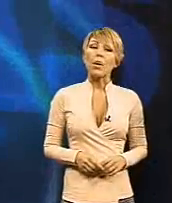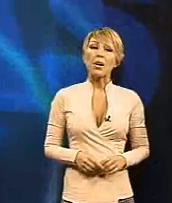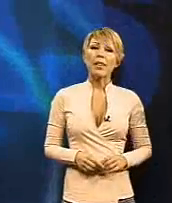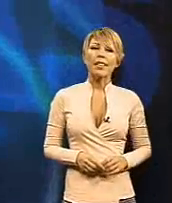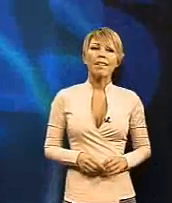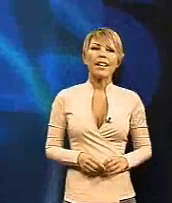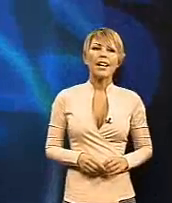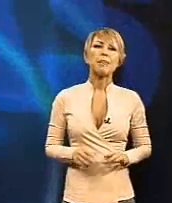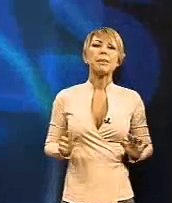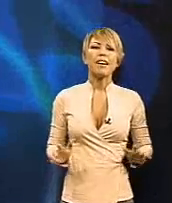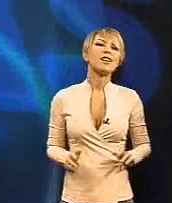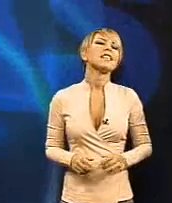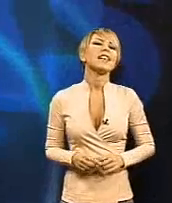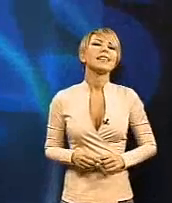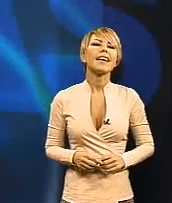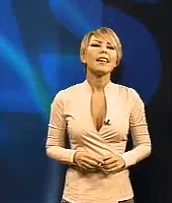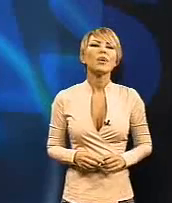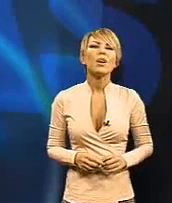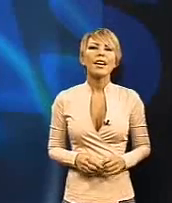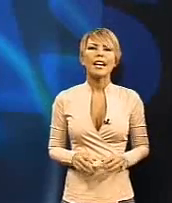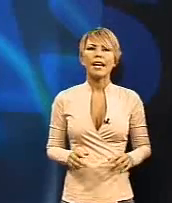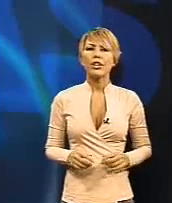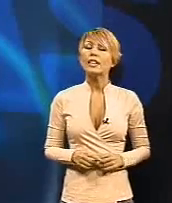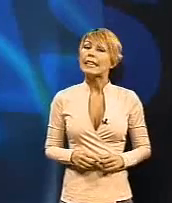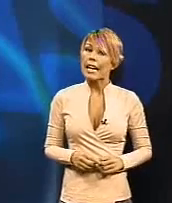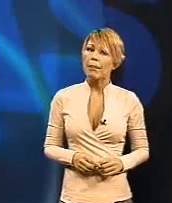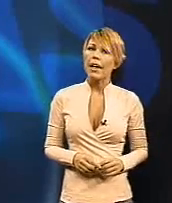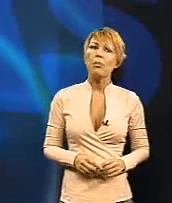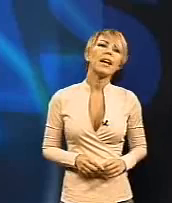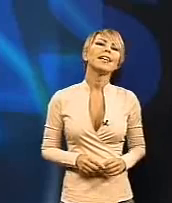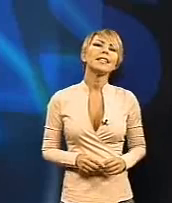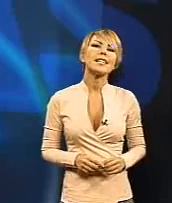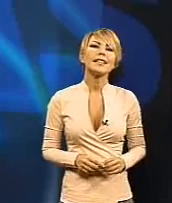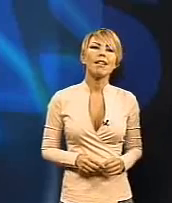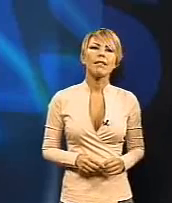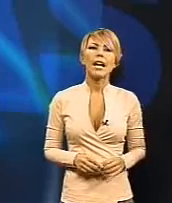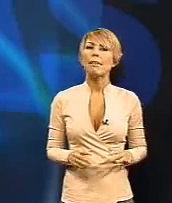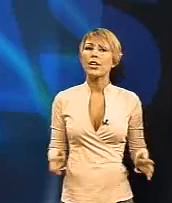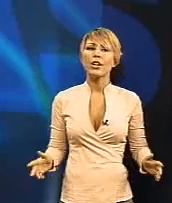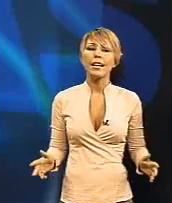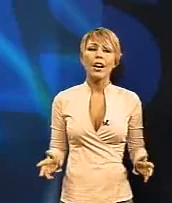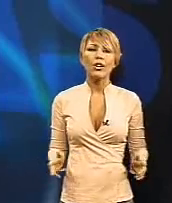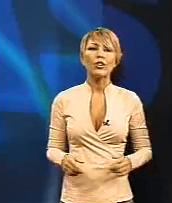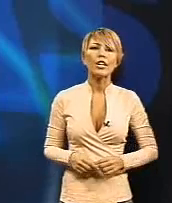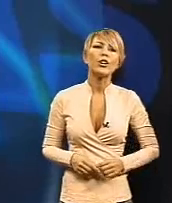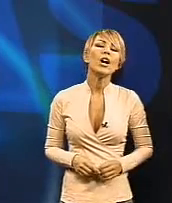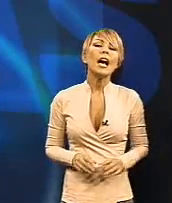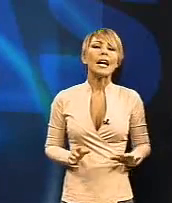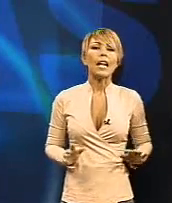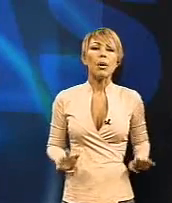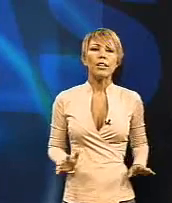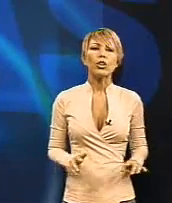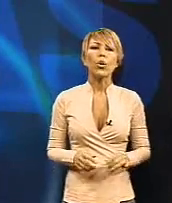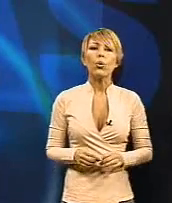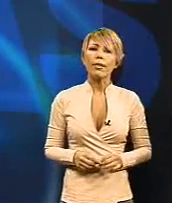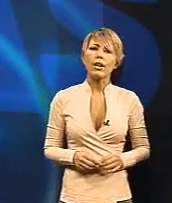Y el jueves comenzaba la primera fase de las tres que darán lugar a la creación del tan esperado parking de Santa Bárbara, el mayor del casco histórico hasta